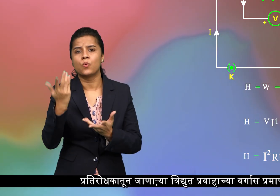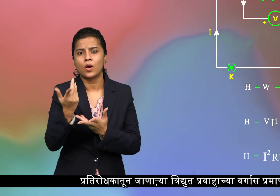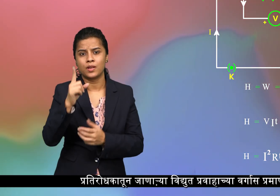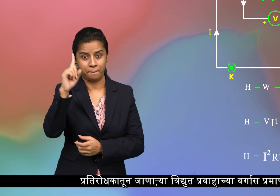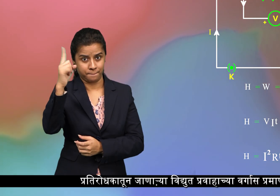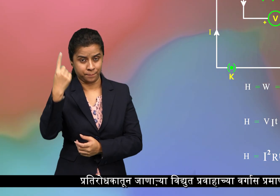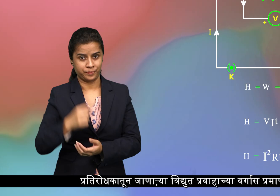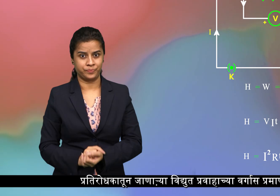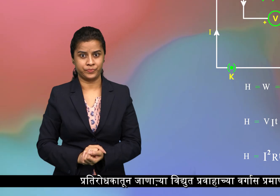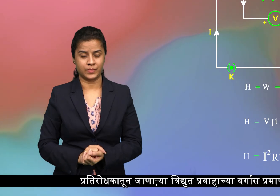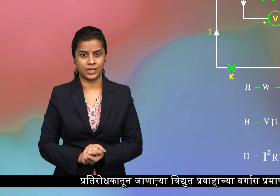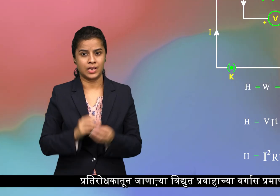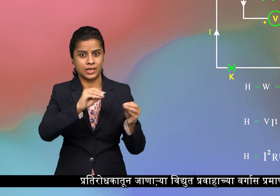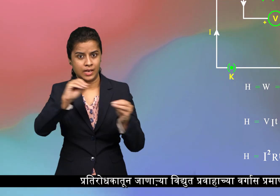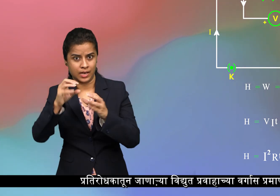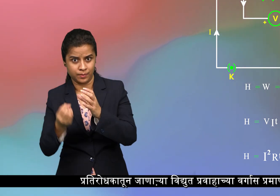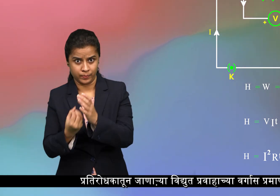प्रवाहाच्या वर्गास प्रमाणबद्ध असते.